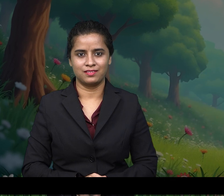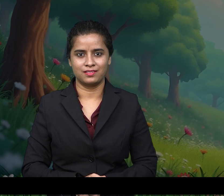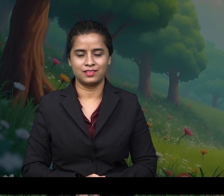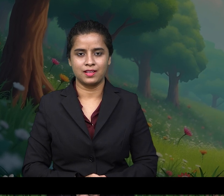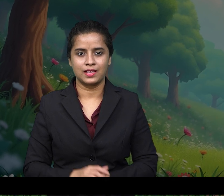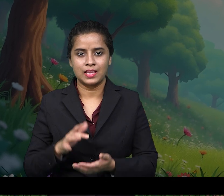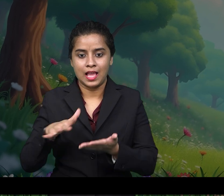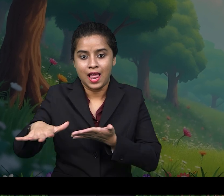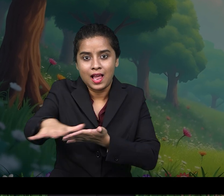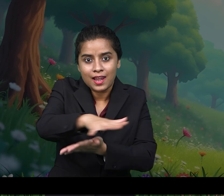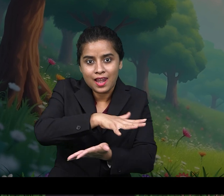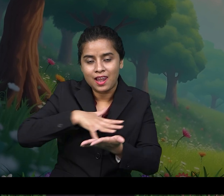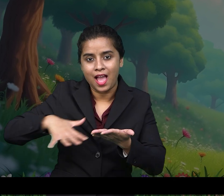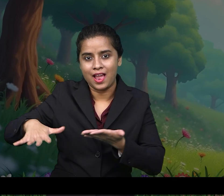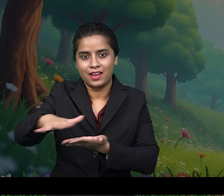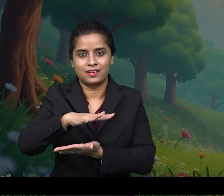अवधारणा मानचित्र।